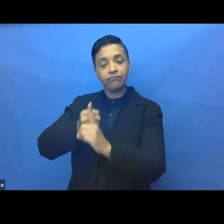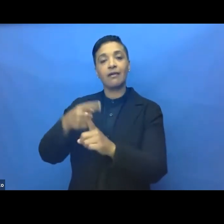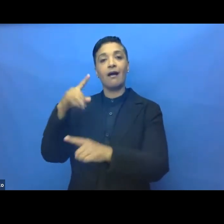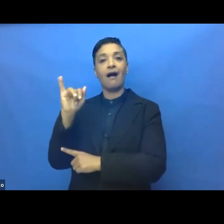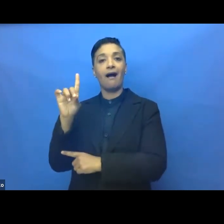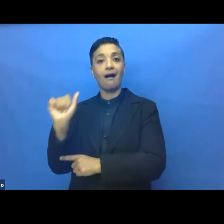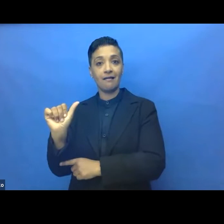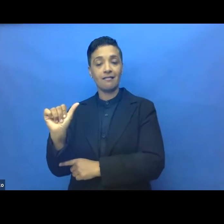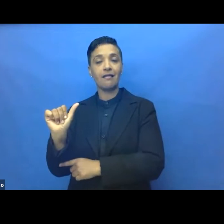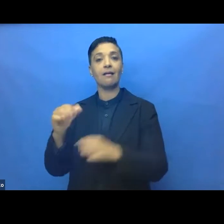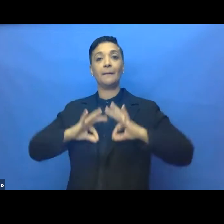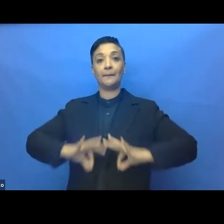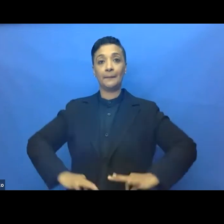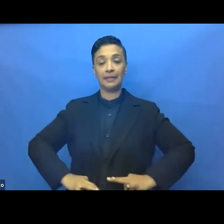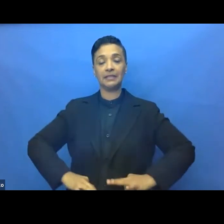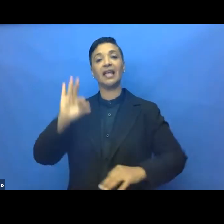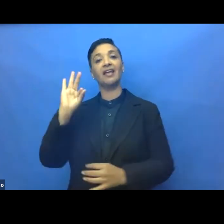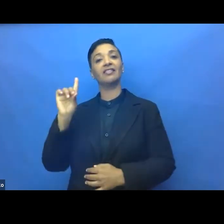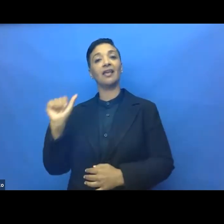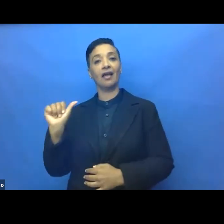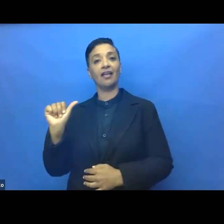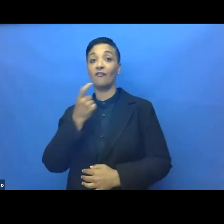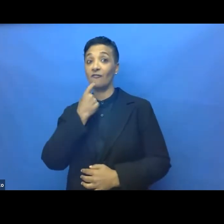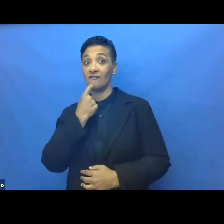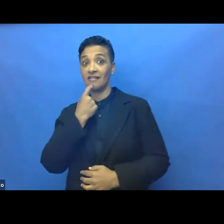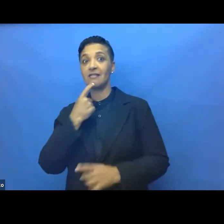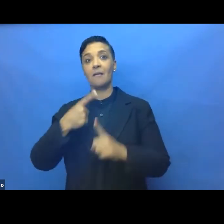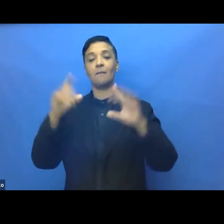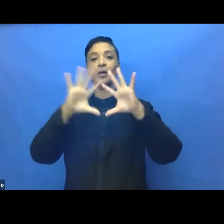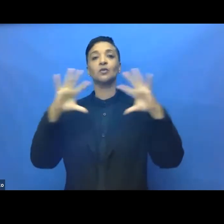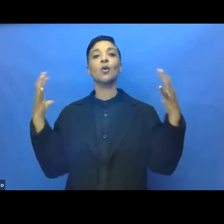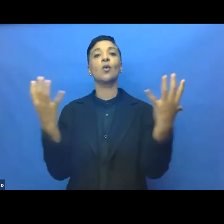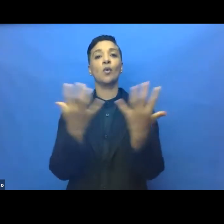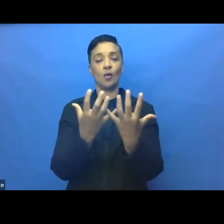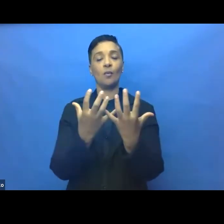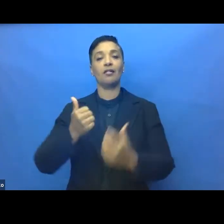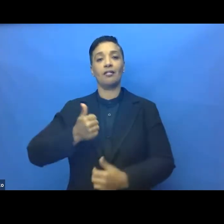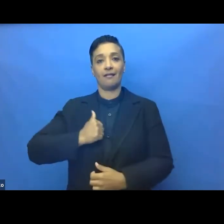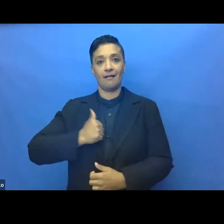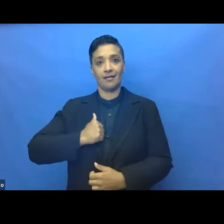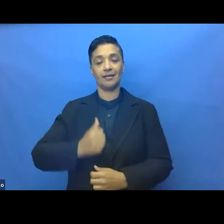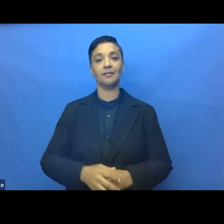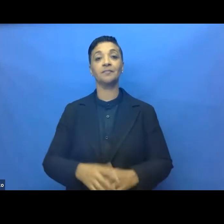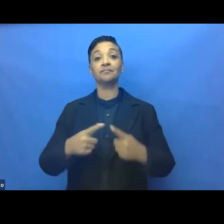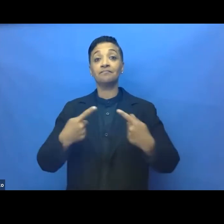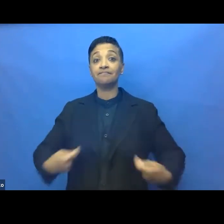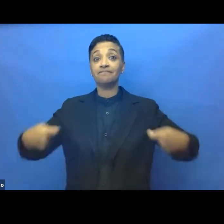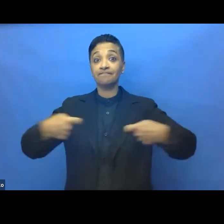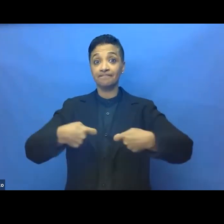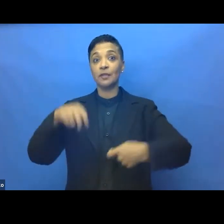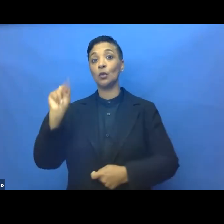la Convention pour les personnes handicapées. Cette séance est